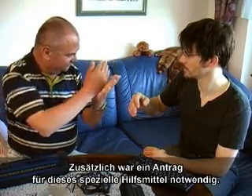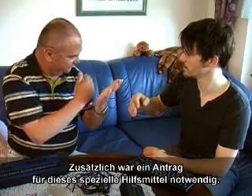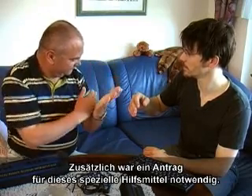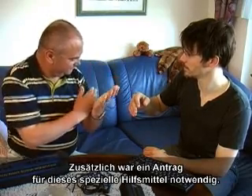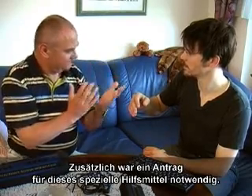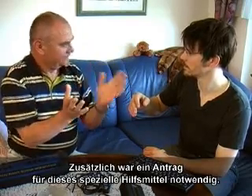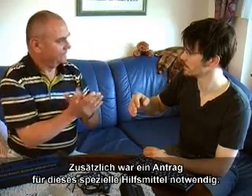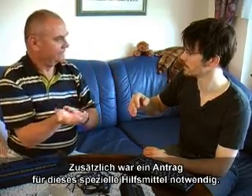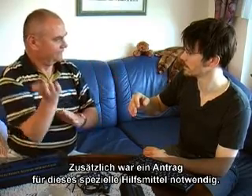notwendig.